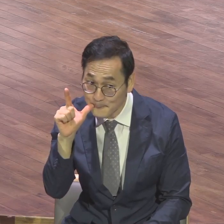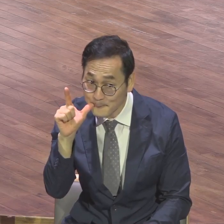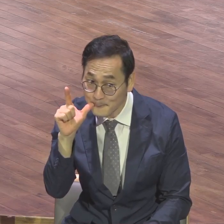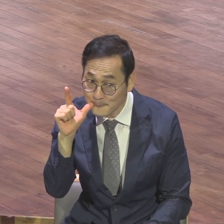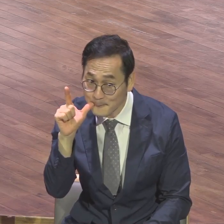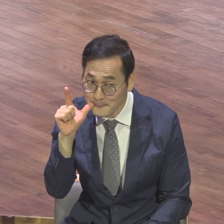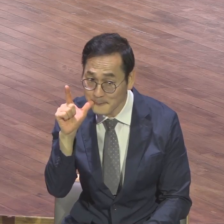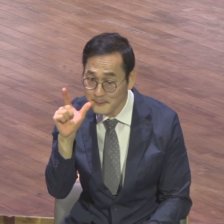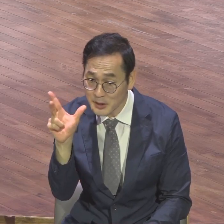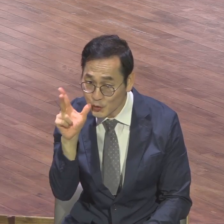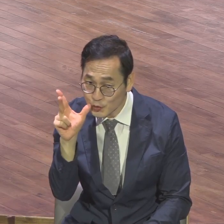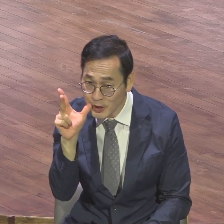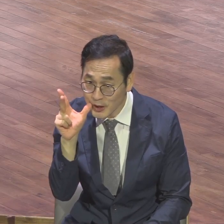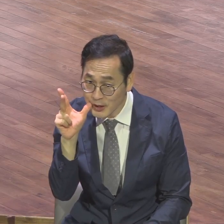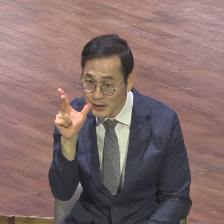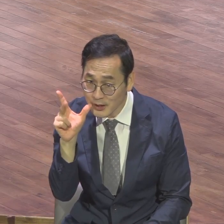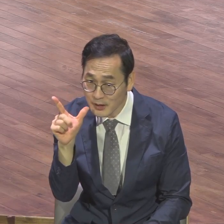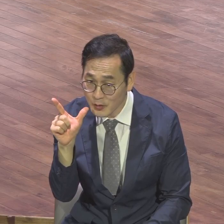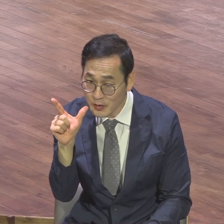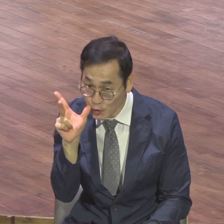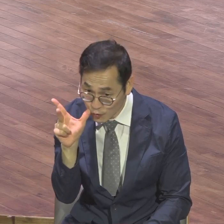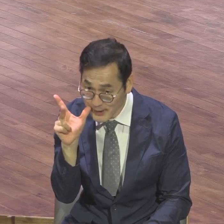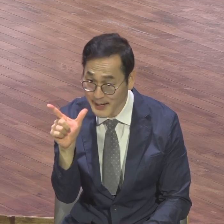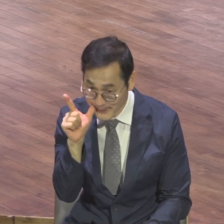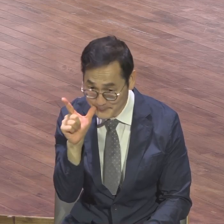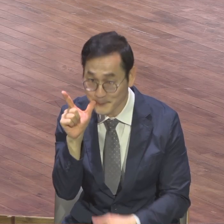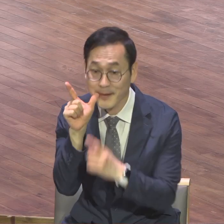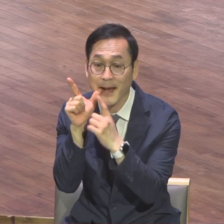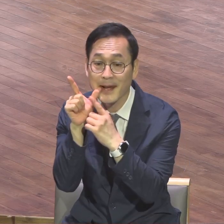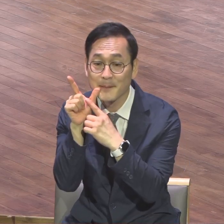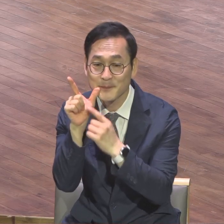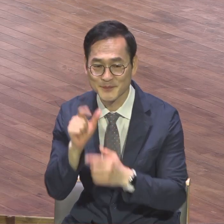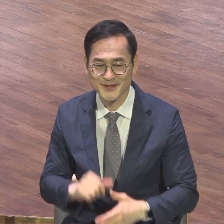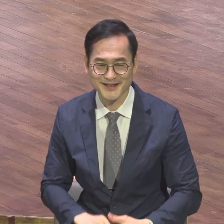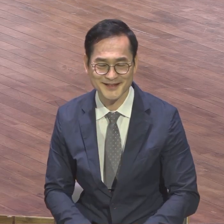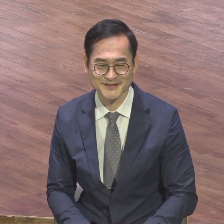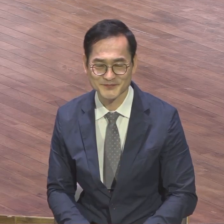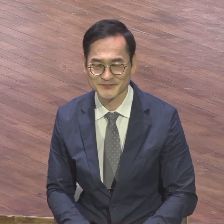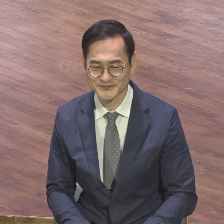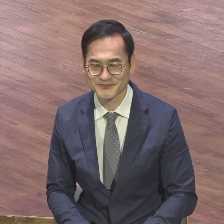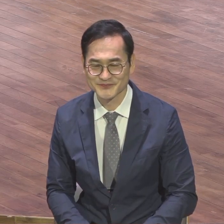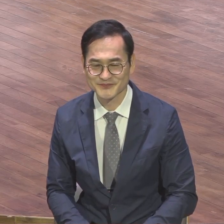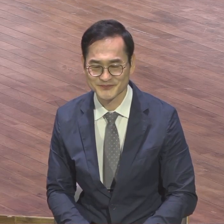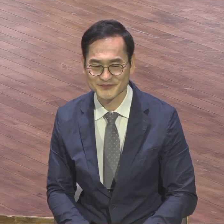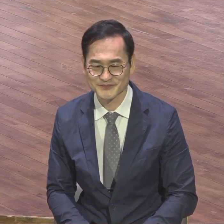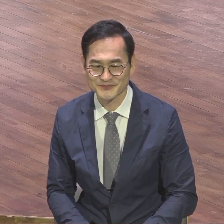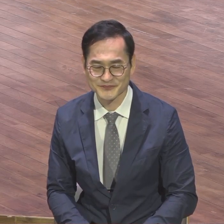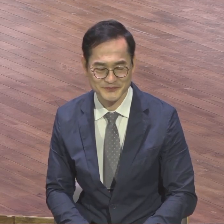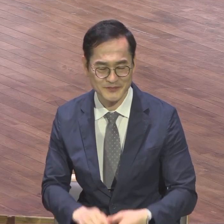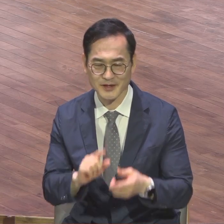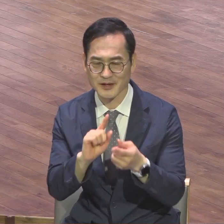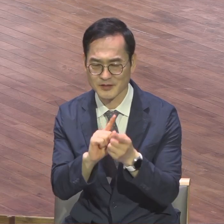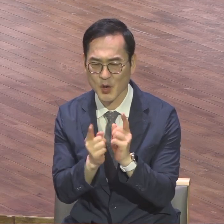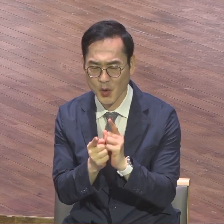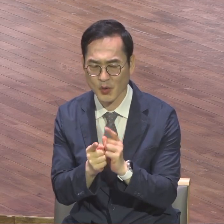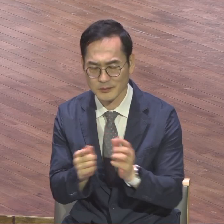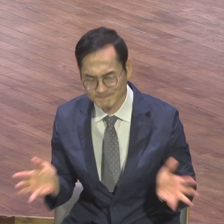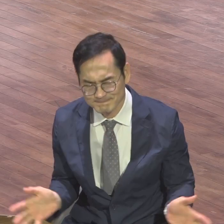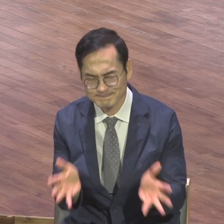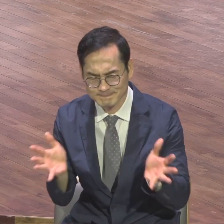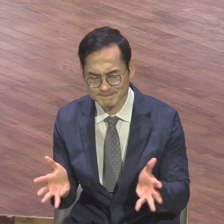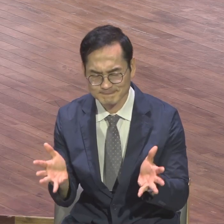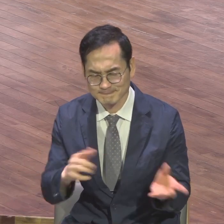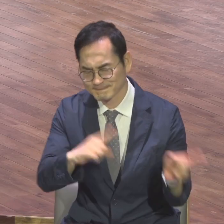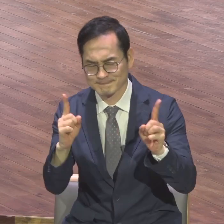그리고 이 상대의 기분을 업시켜주는 서로와의 관계를 활성화시켜주는 말이 있어요. 그게